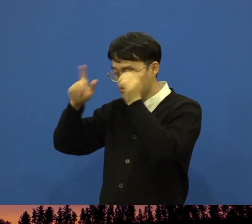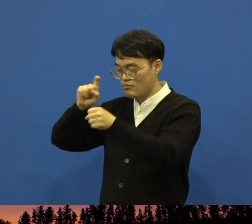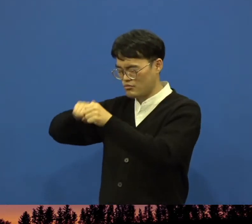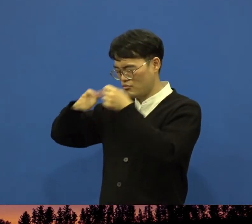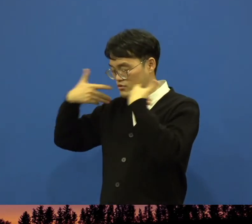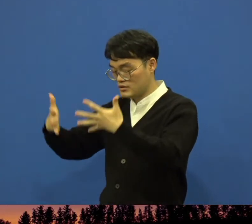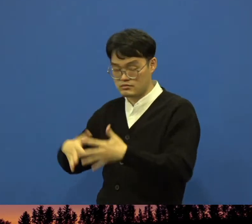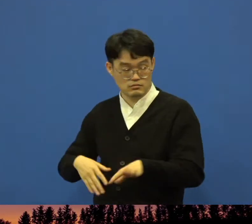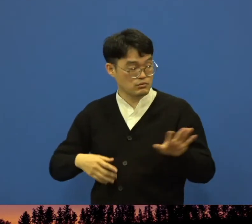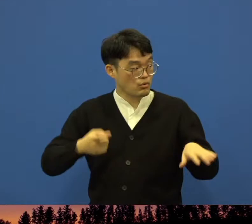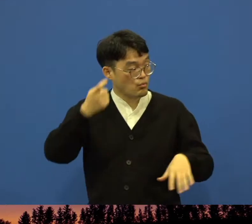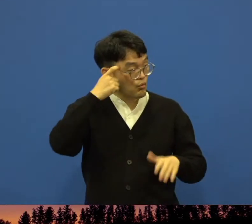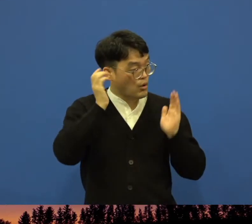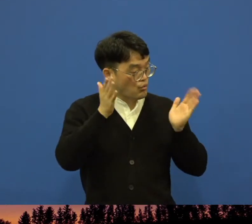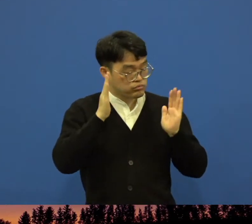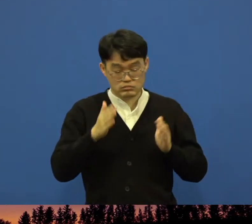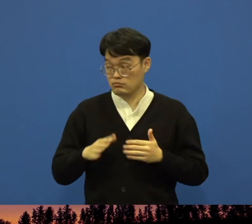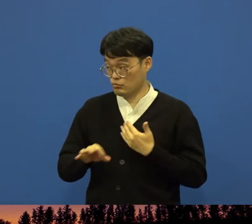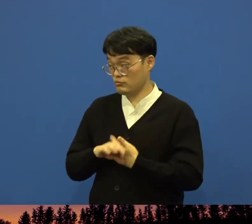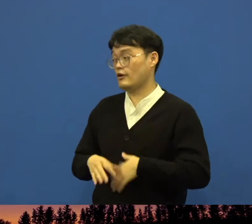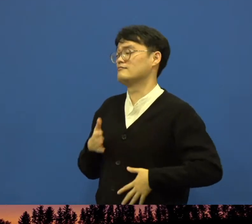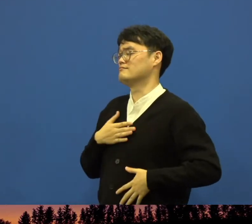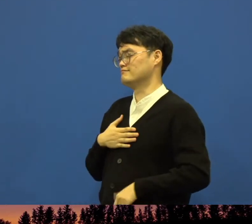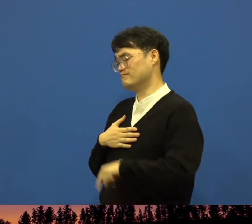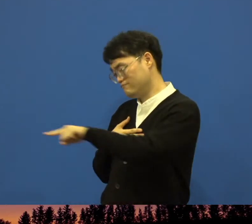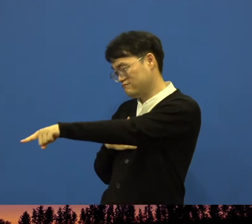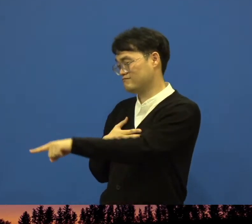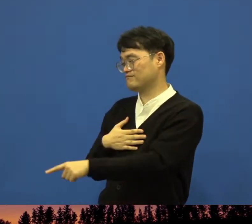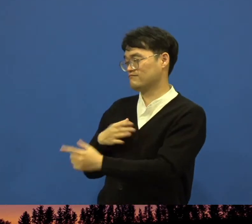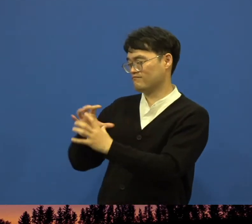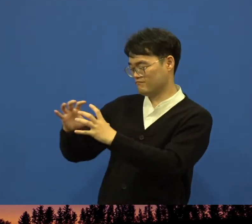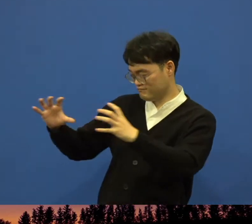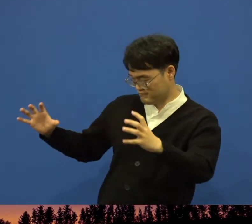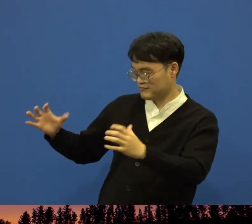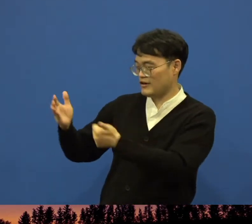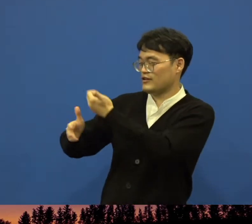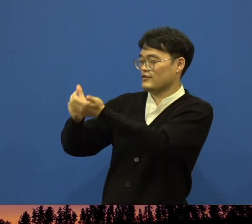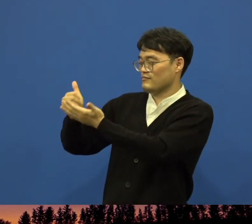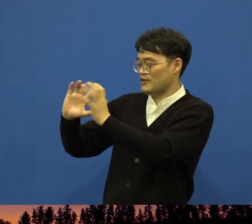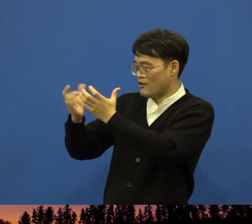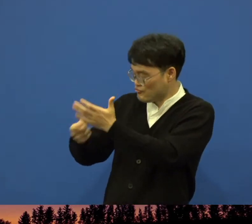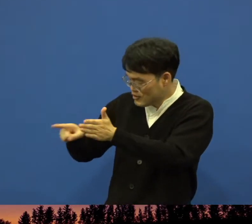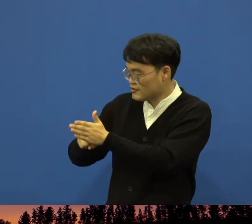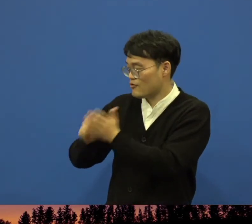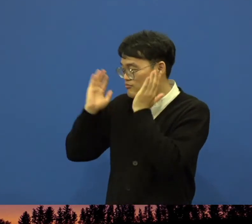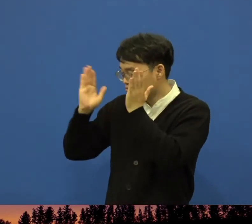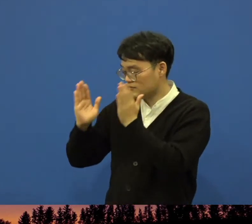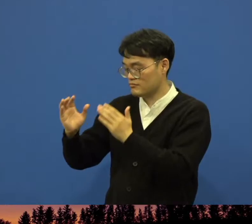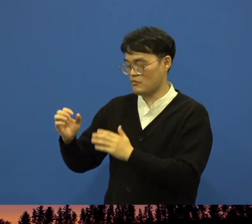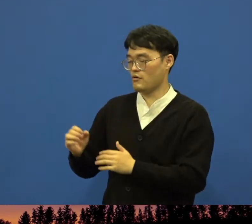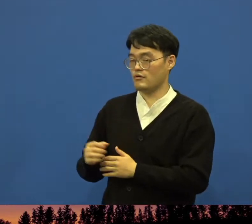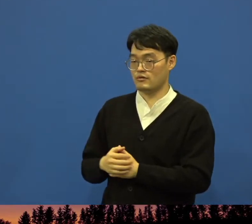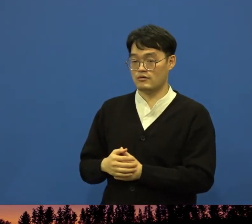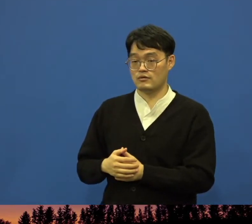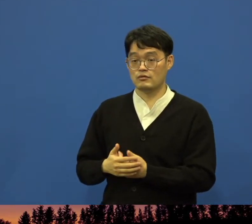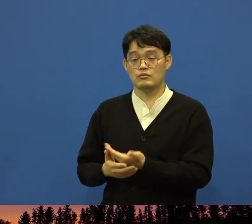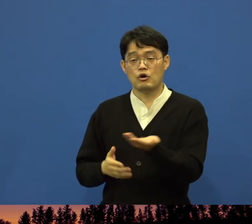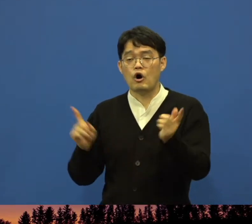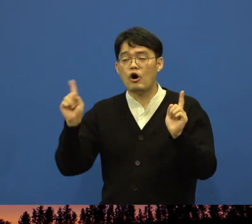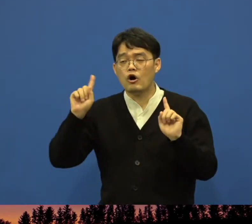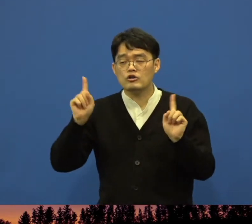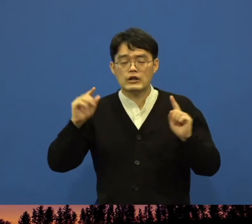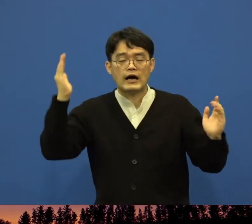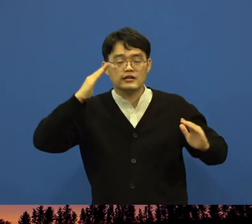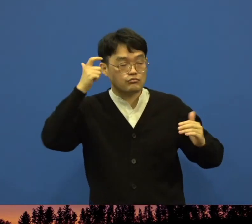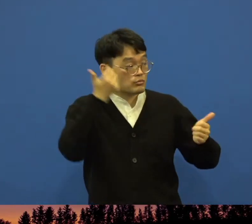물으면 이게 답을 해줘야 된다는 거죠. 우리 어떤 아이들은 왜 학교 가니 그러니까 엄마가 가라고 해서 간다는